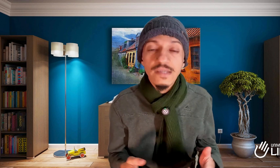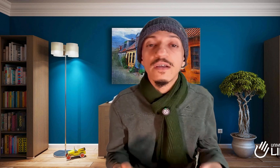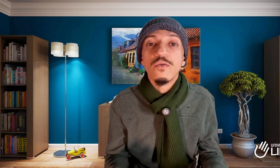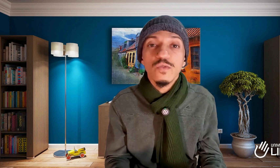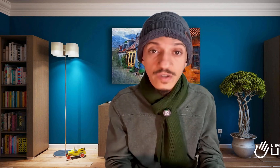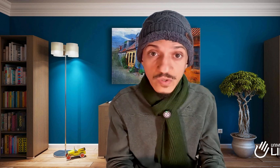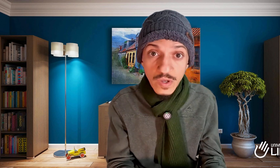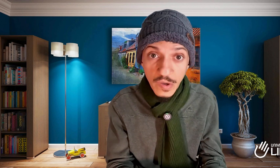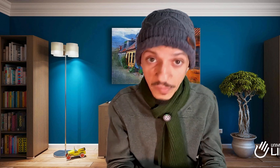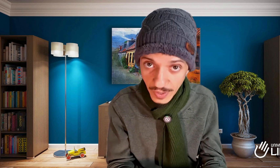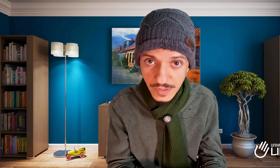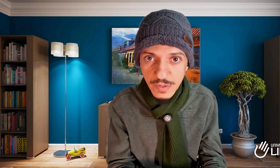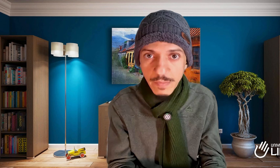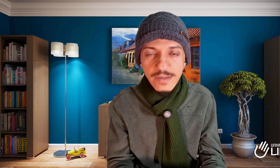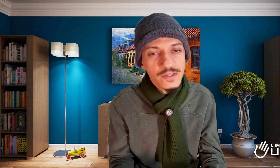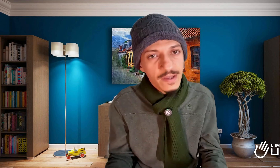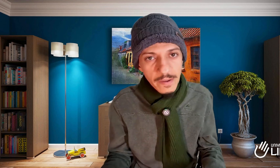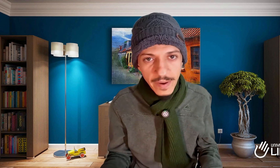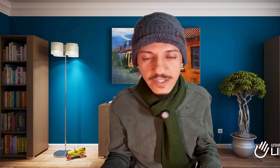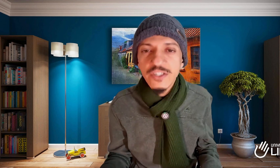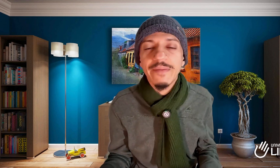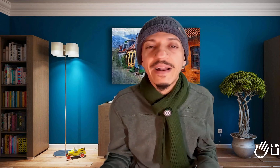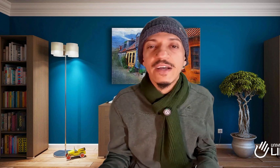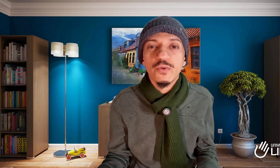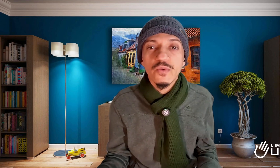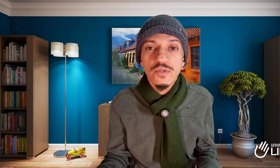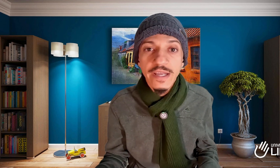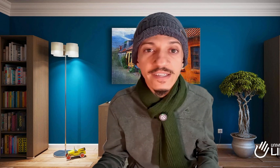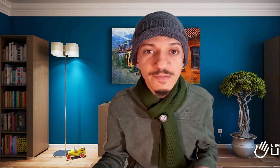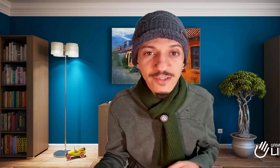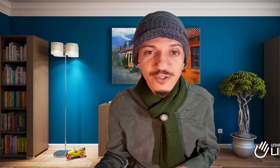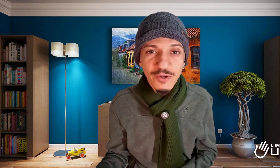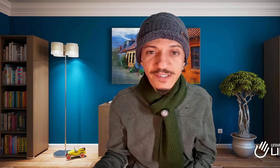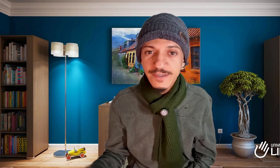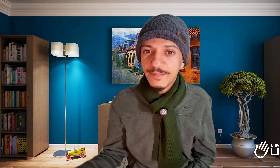os seus próximos passos para a gente trabalhar juntos aí nesses bastidores.